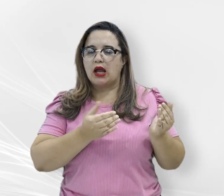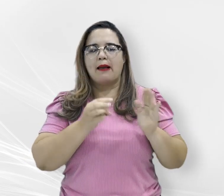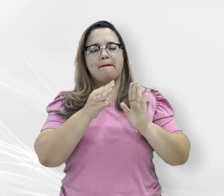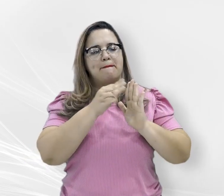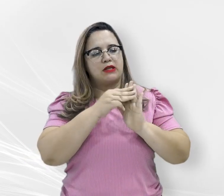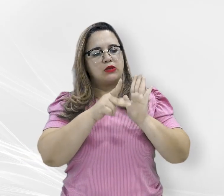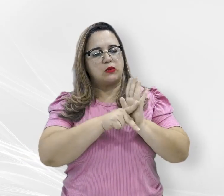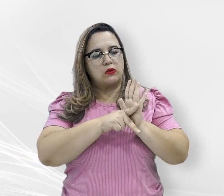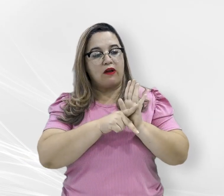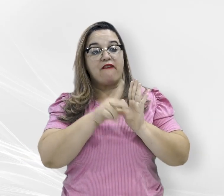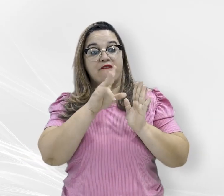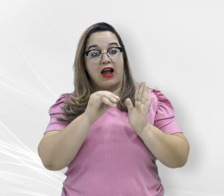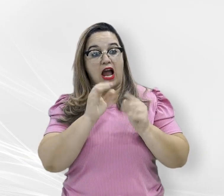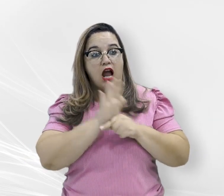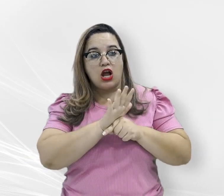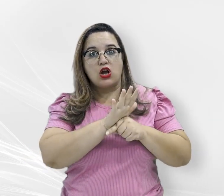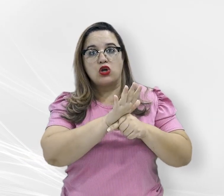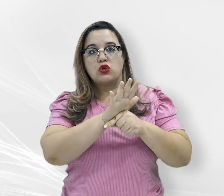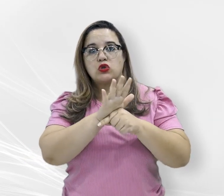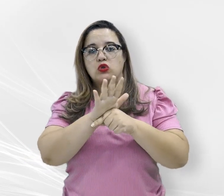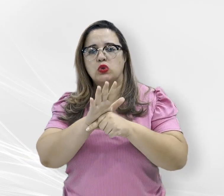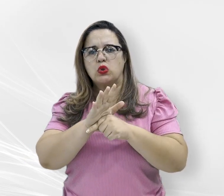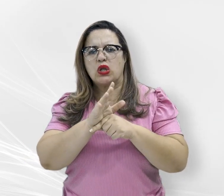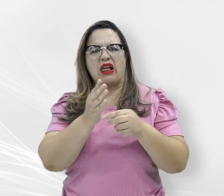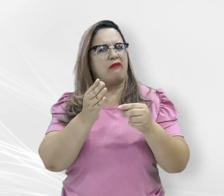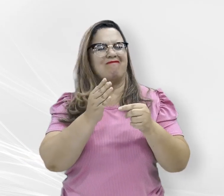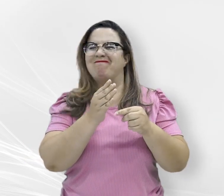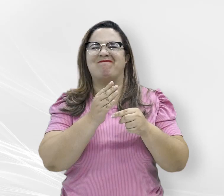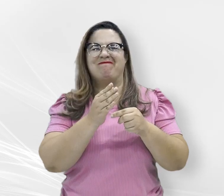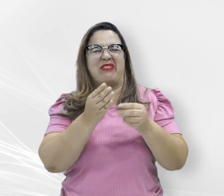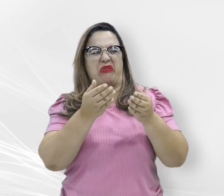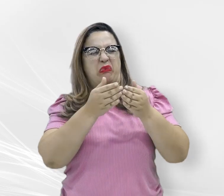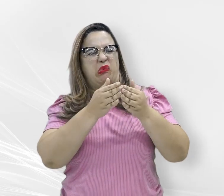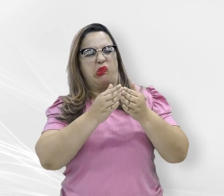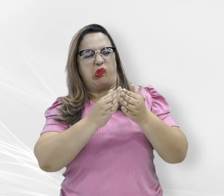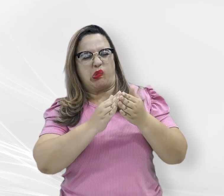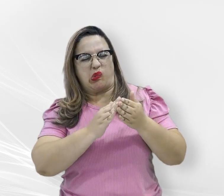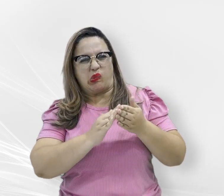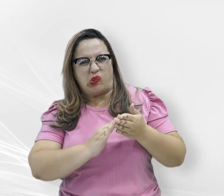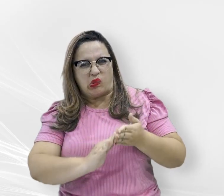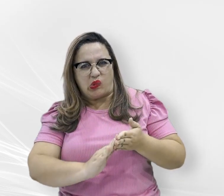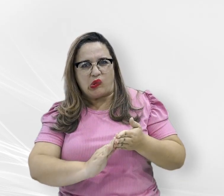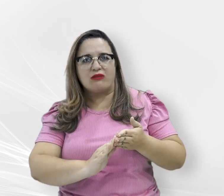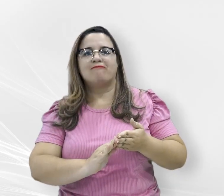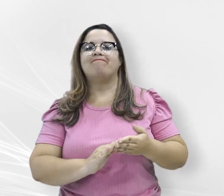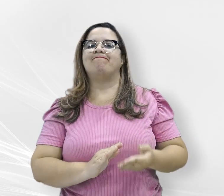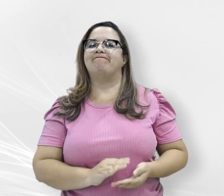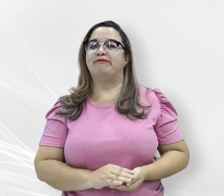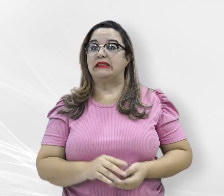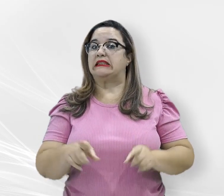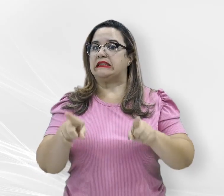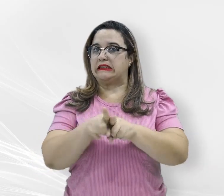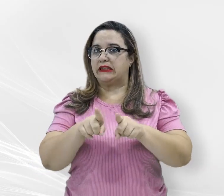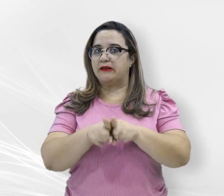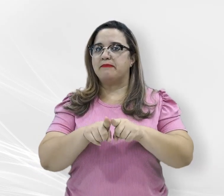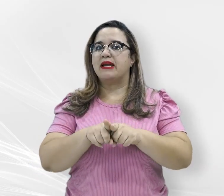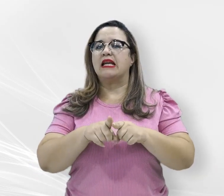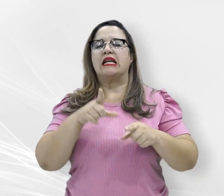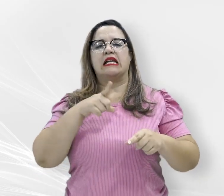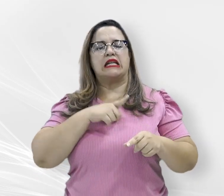provisória irá criar desemprego e trabalho precário avalizado e subsidiado pelo Estado. Além disso, prevê uma pretensa